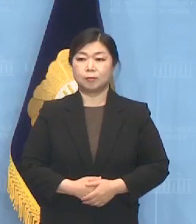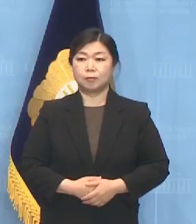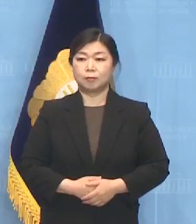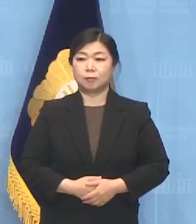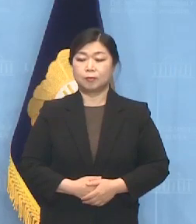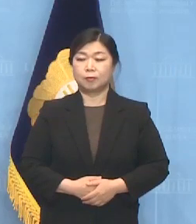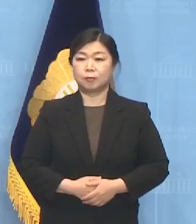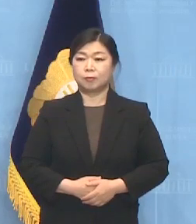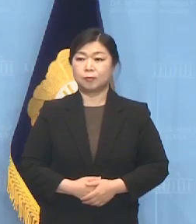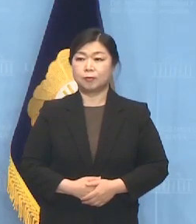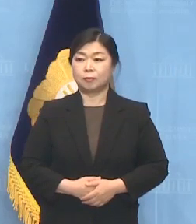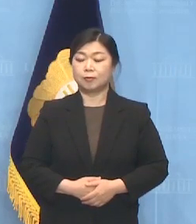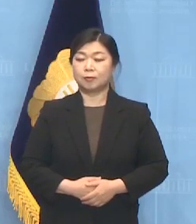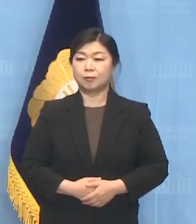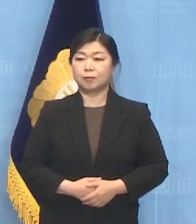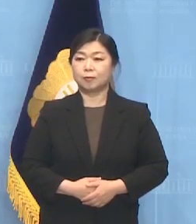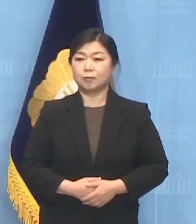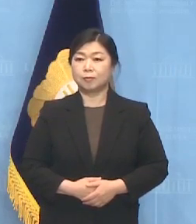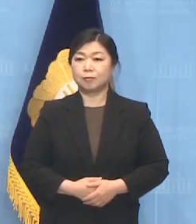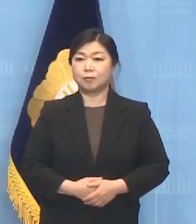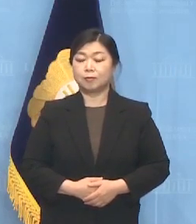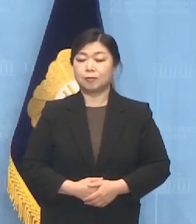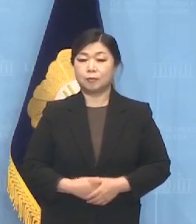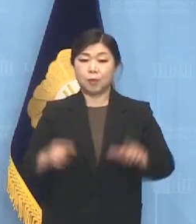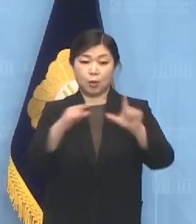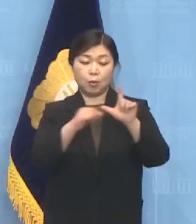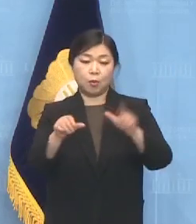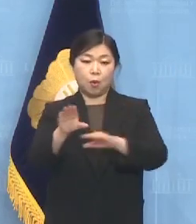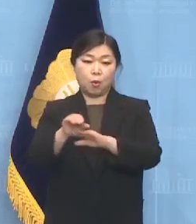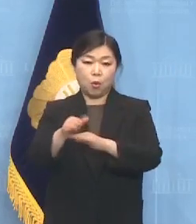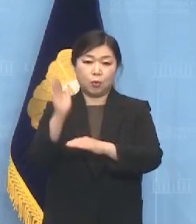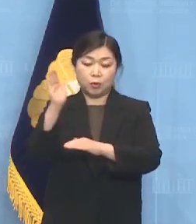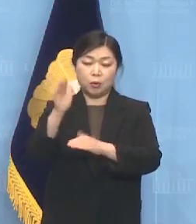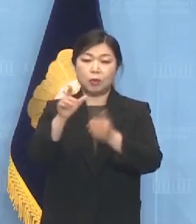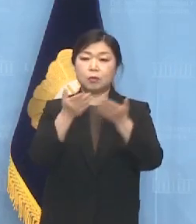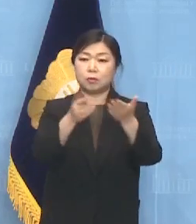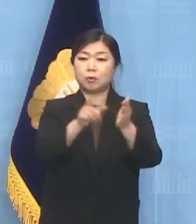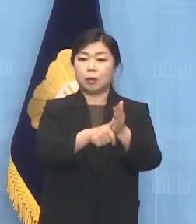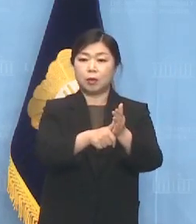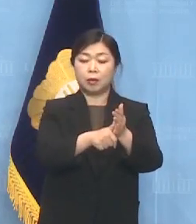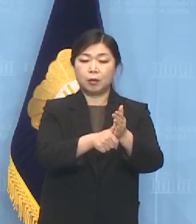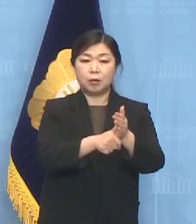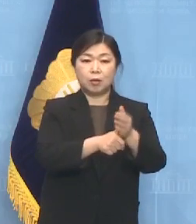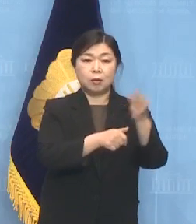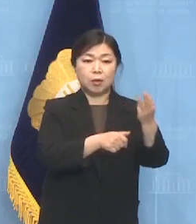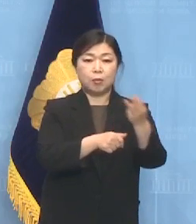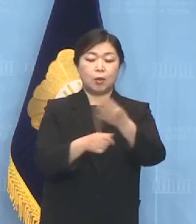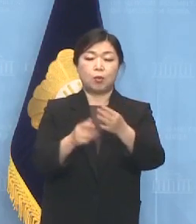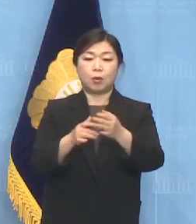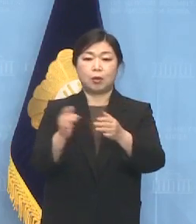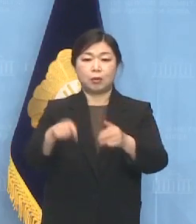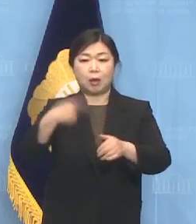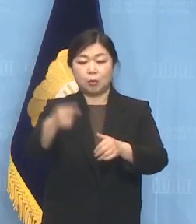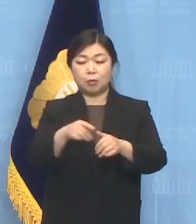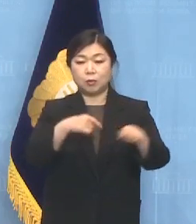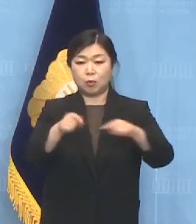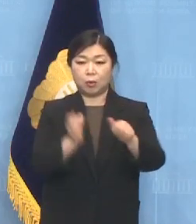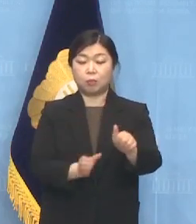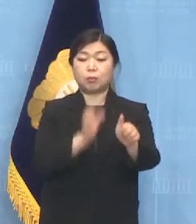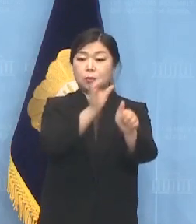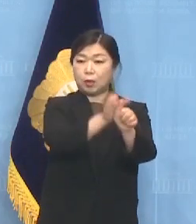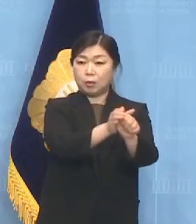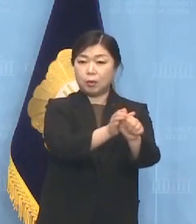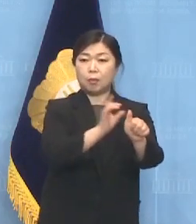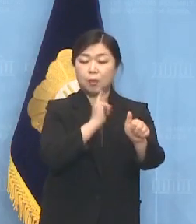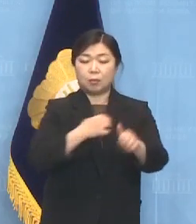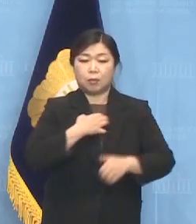예 아 4대 일부 언론에서 신 안으로 345 기호가 연장으로 차기 정부로 부다 및 정가 되는거